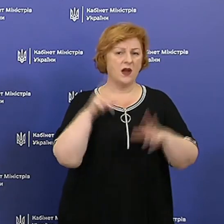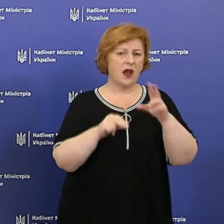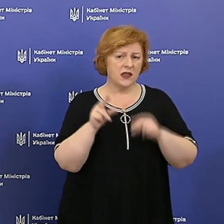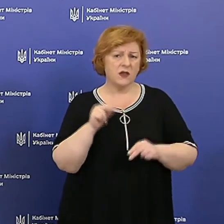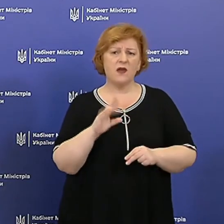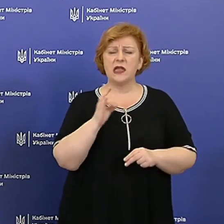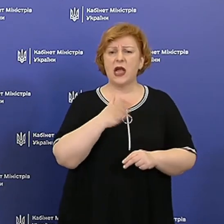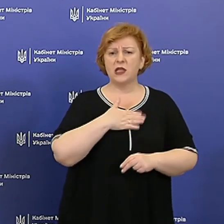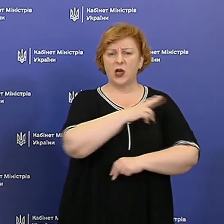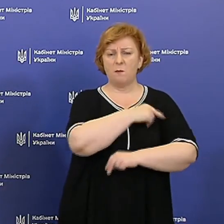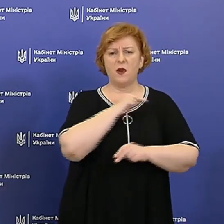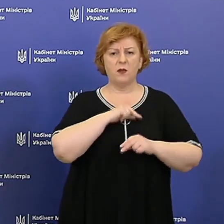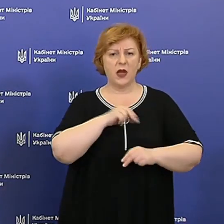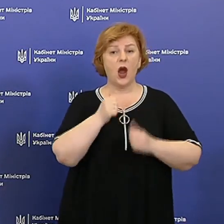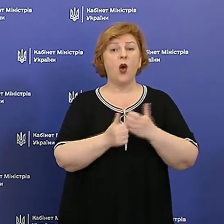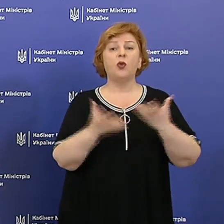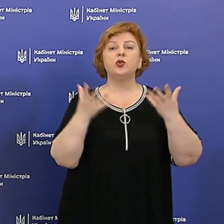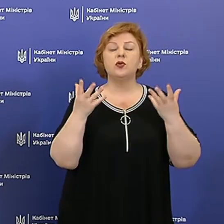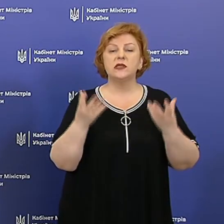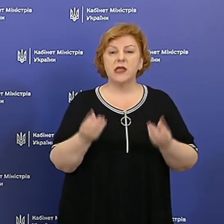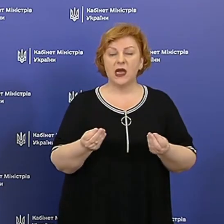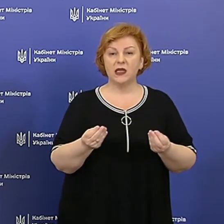медичних працівників, які ж кожного дня